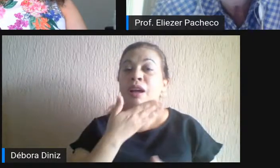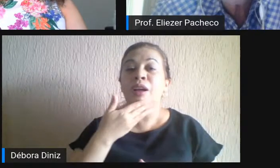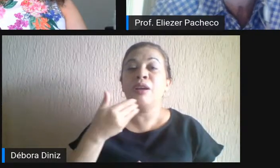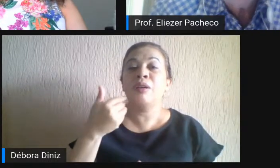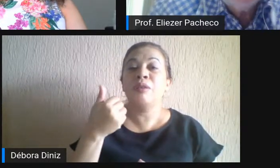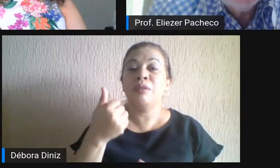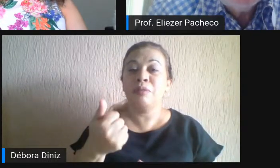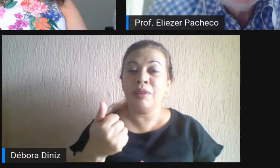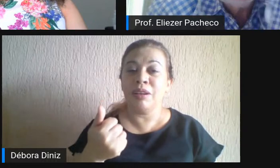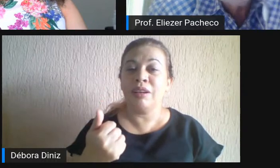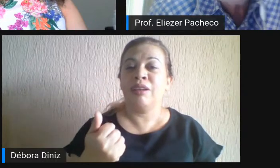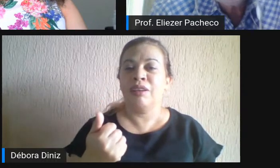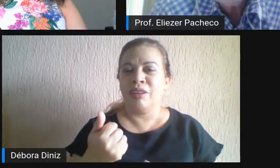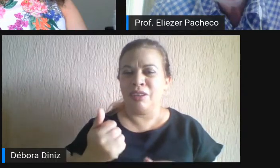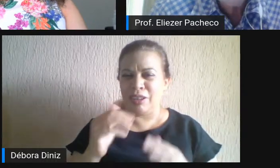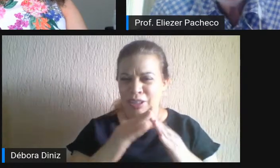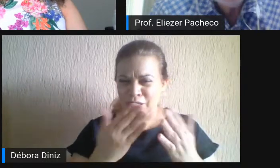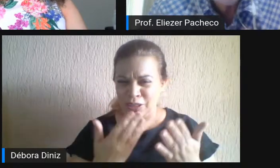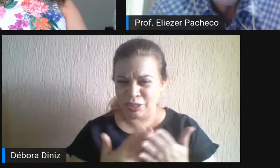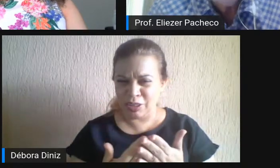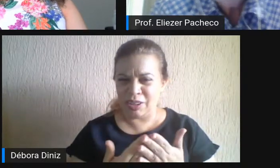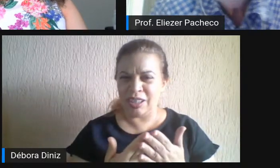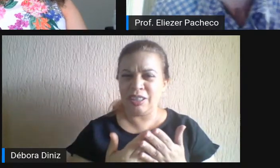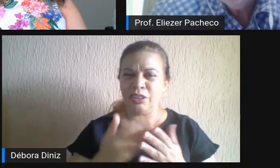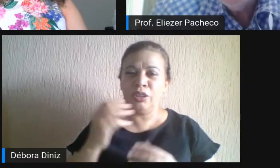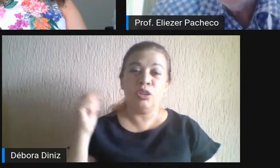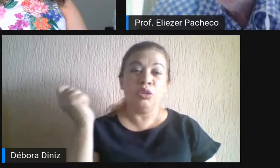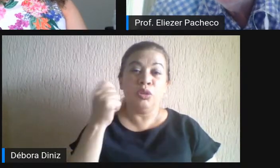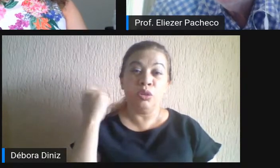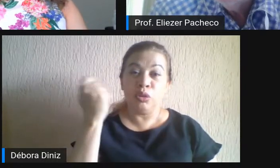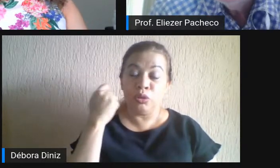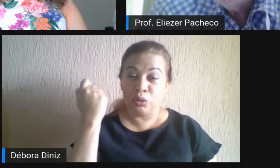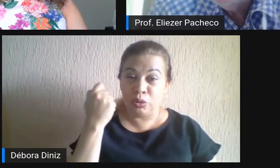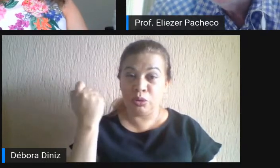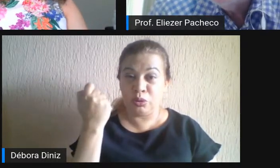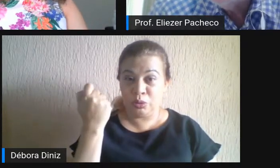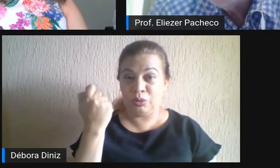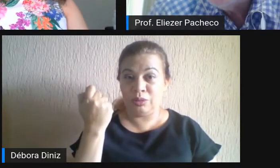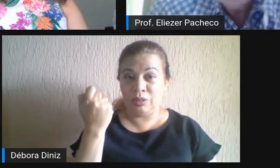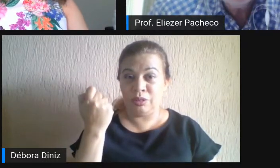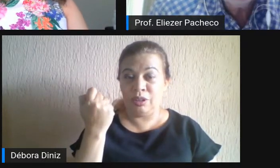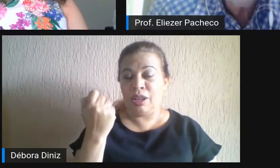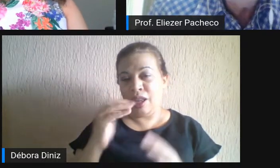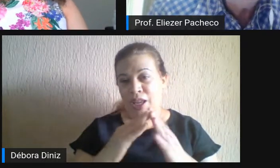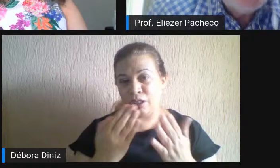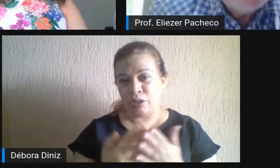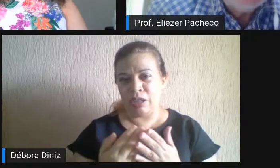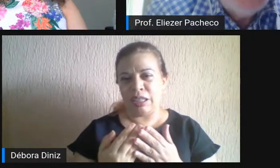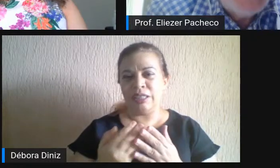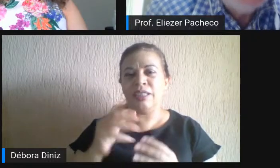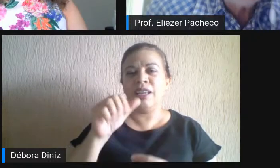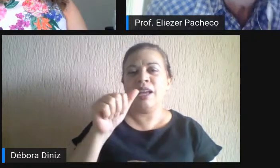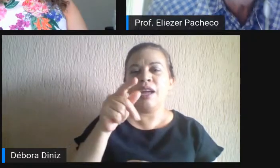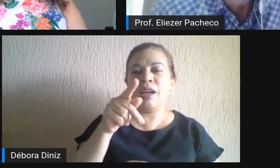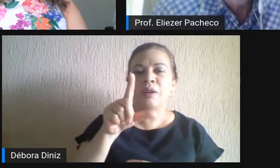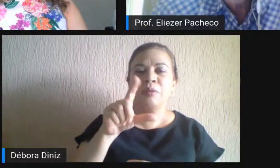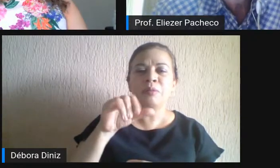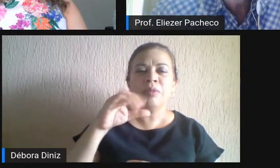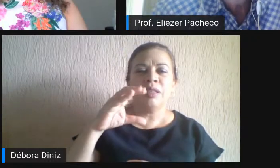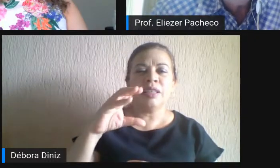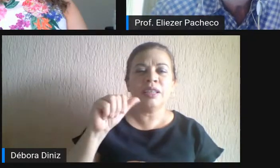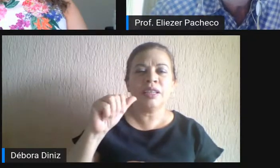Colégio de Aplicação da URGS. Escola antiga, tá? A escola de aplicação sempre foi